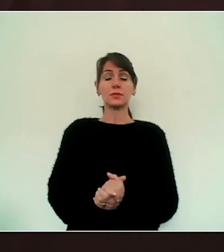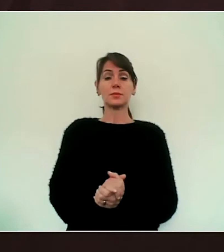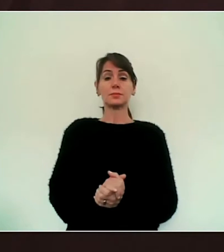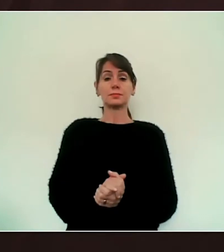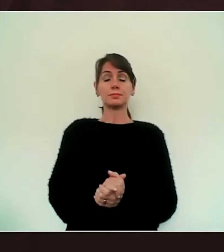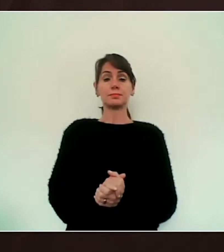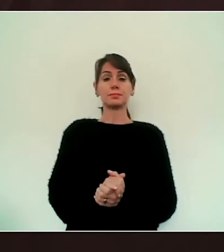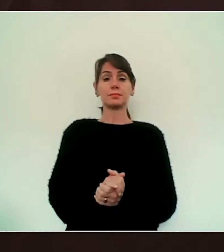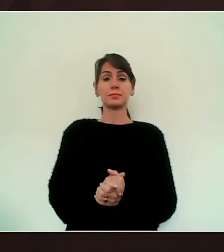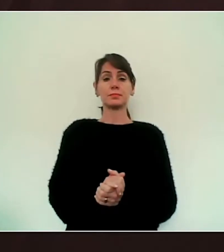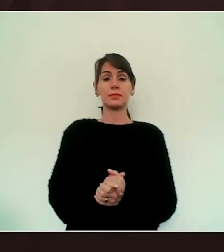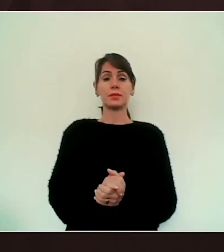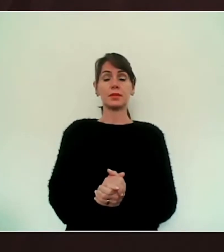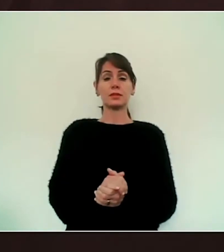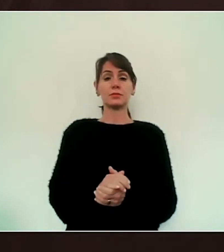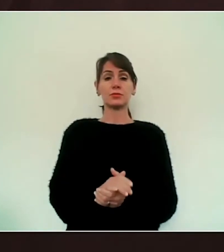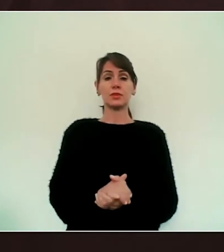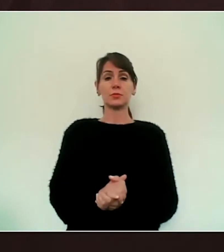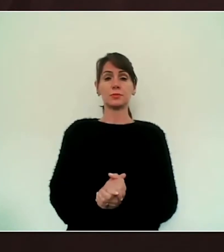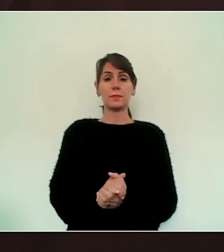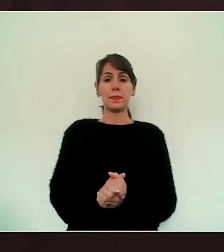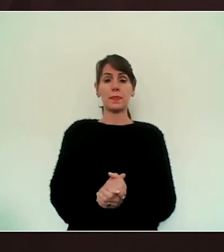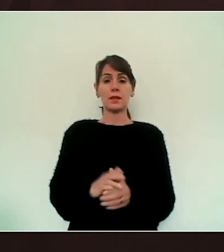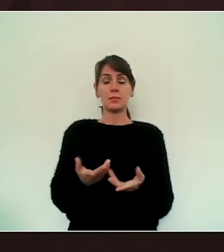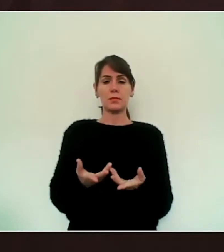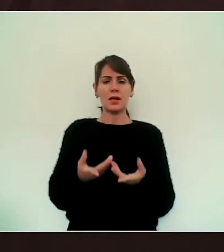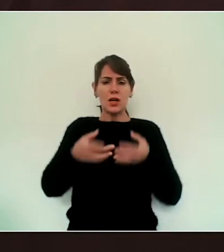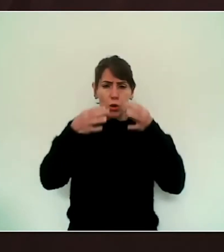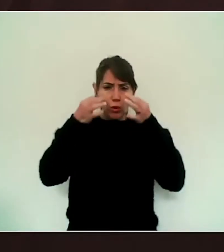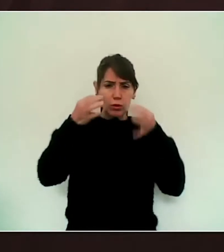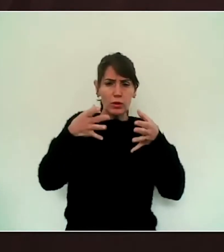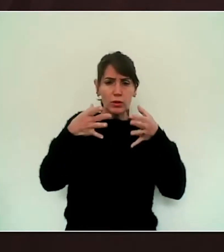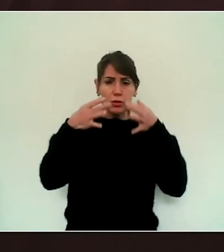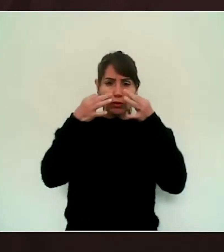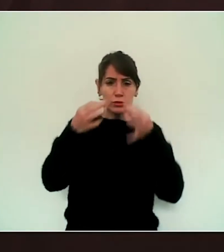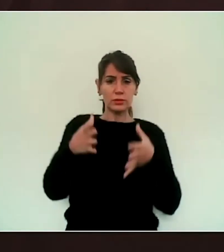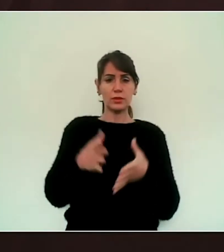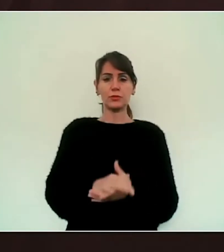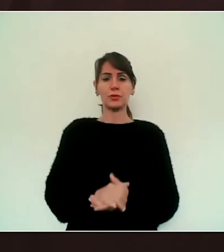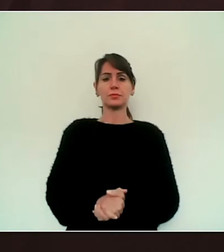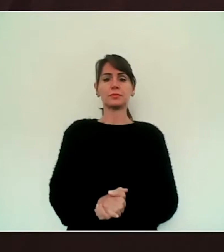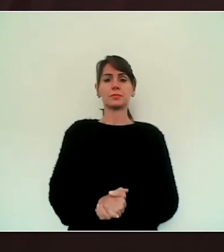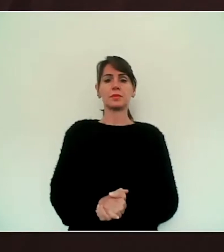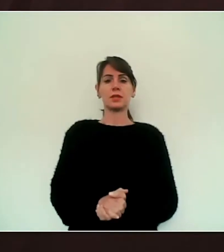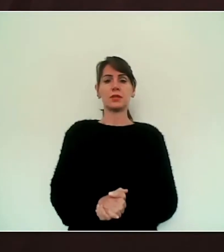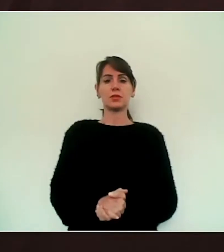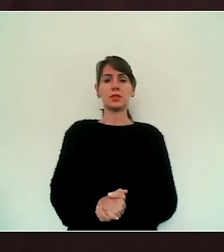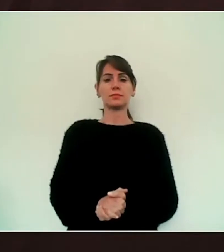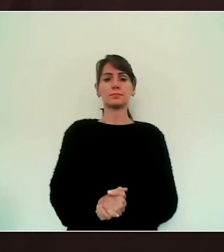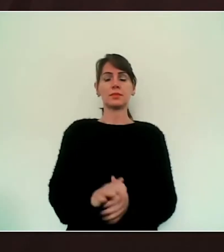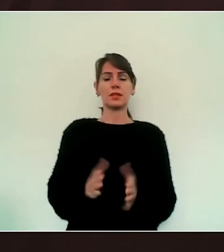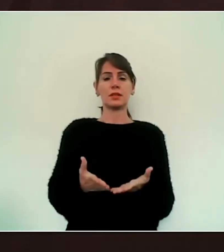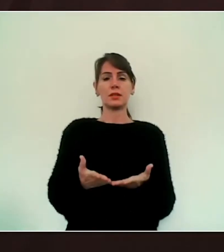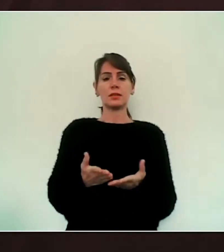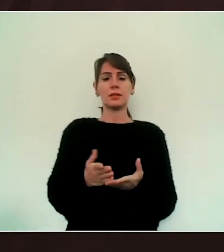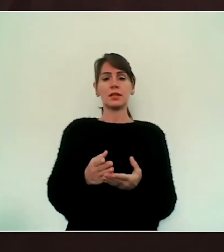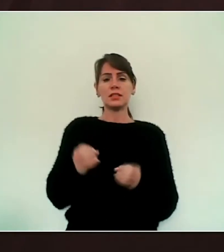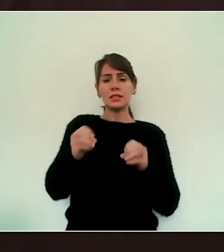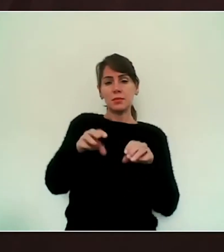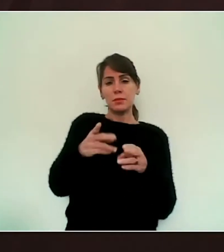despertar curiosidade, né? Irmãos, isso tem até hoje. E por essa porta também